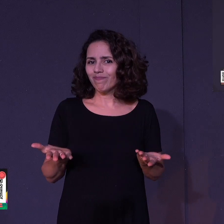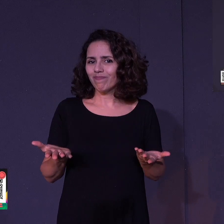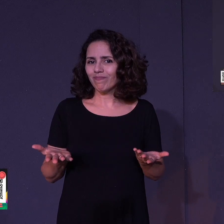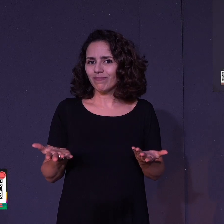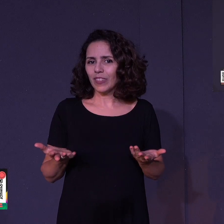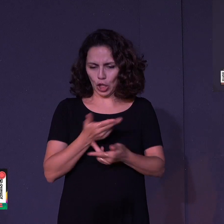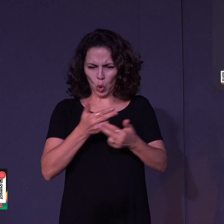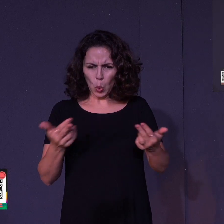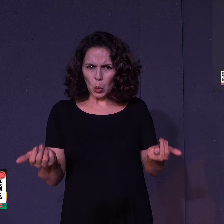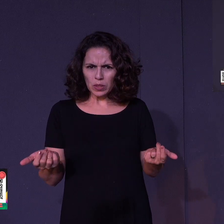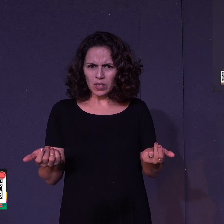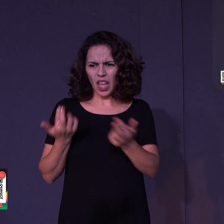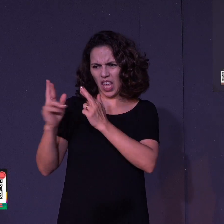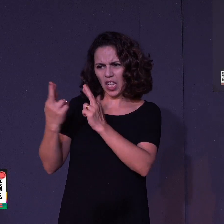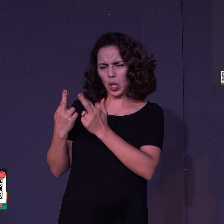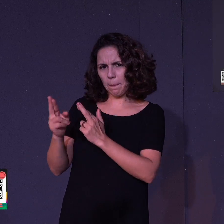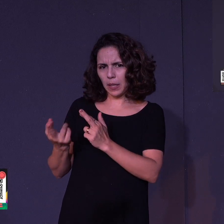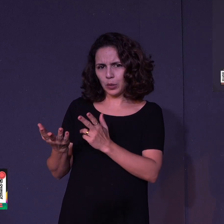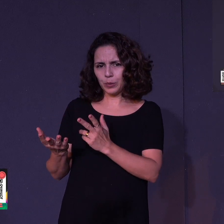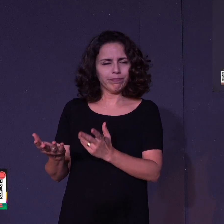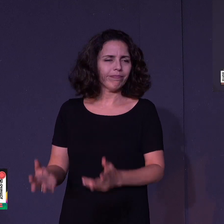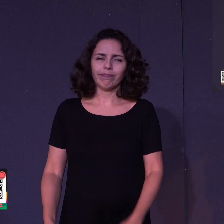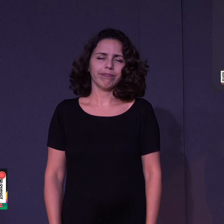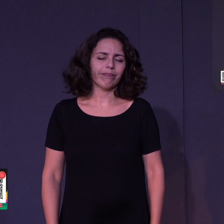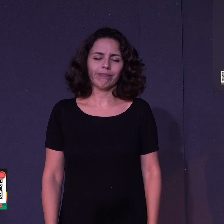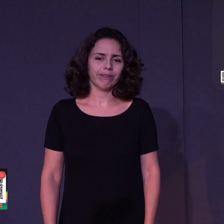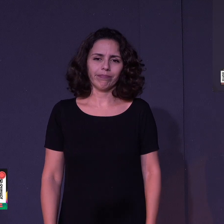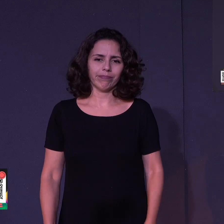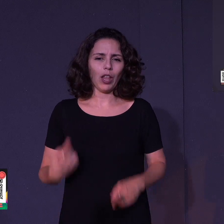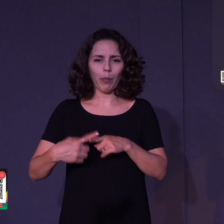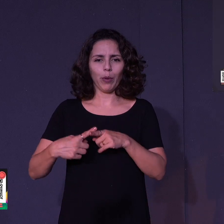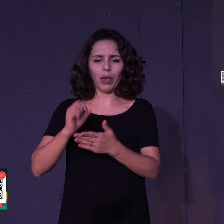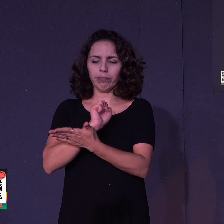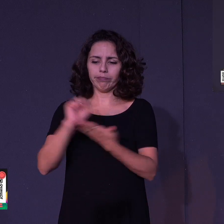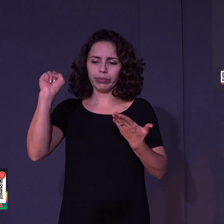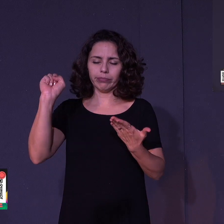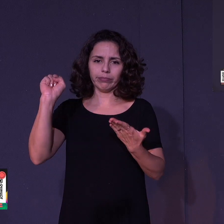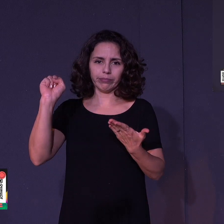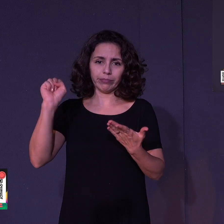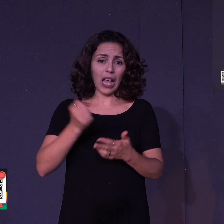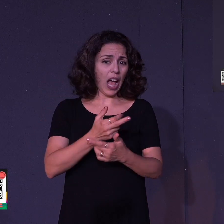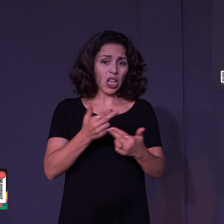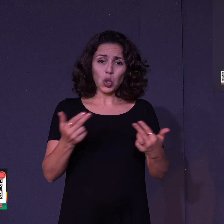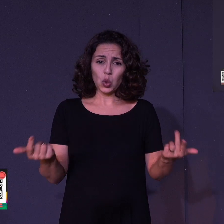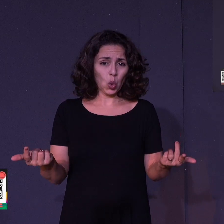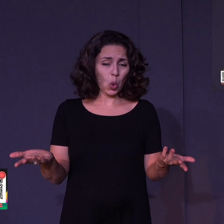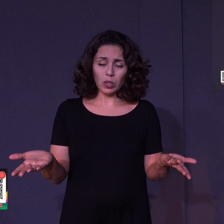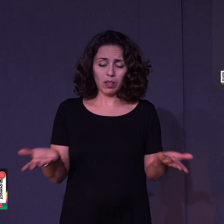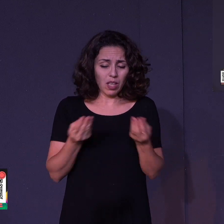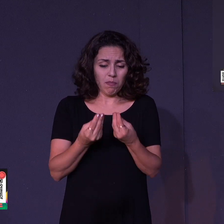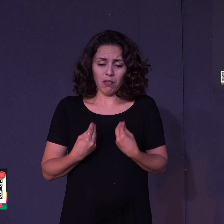relacionamentos. E o que eu quero dizer com isso? As coisas nos proporcionam momentos de saciedade, é